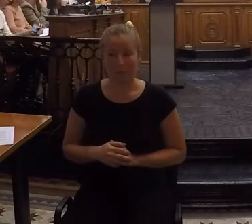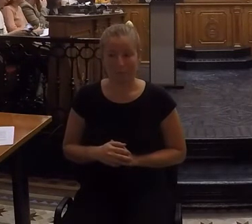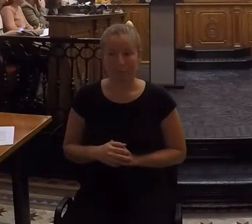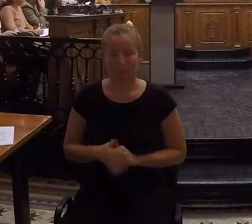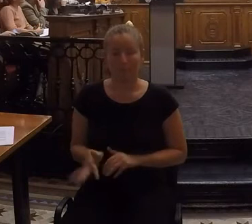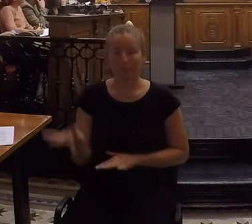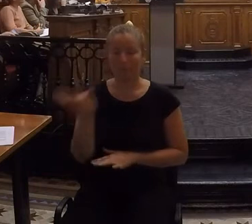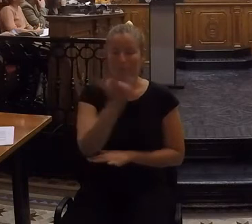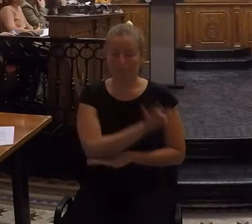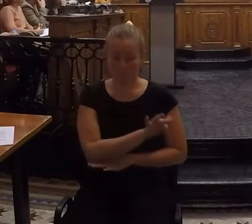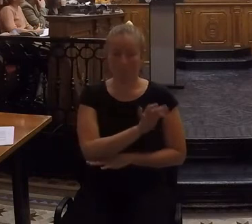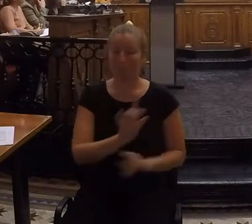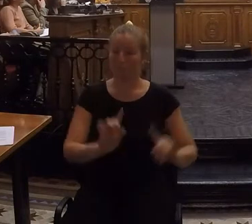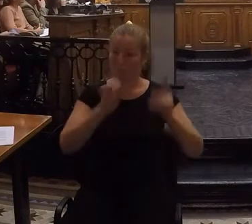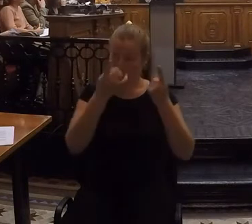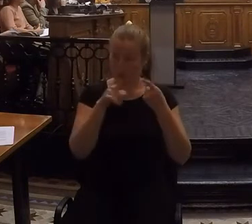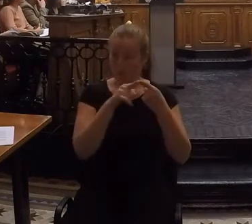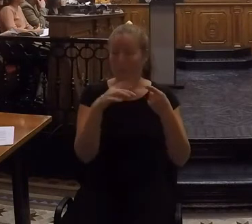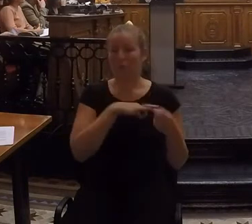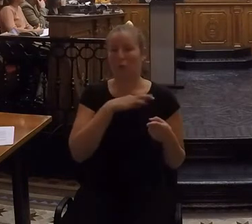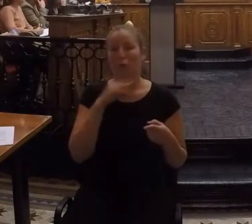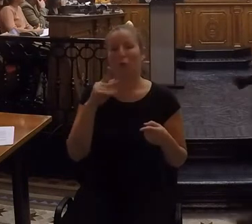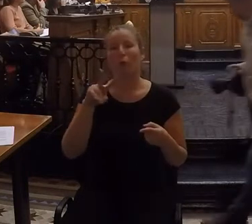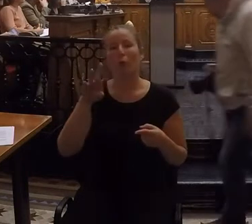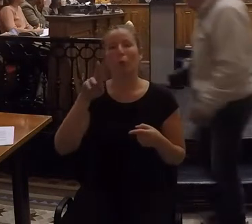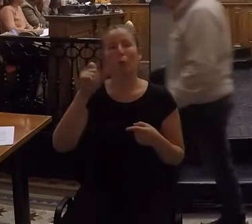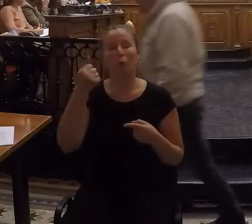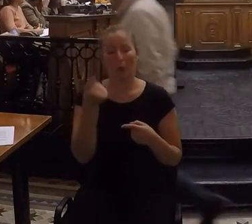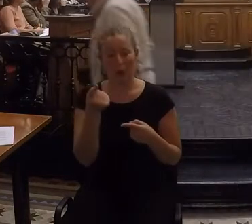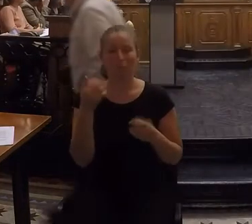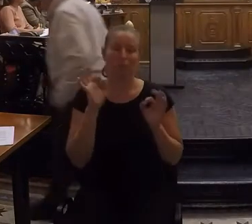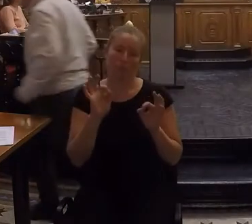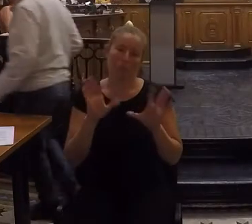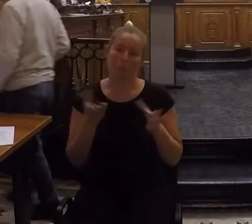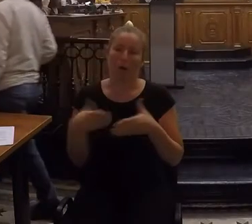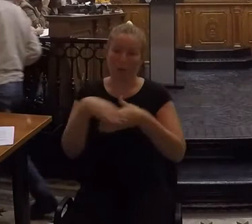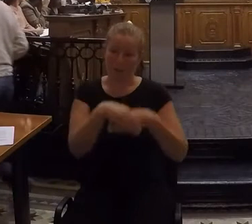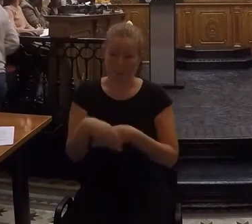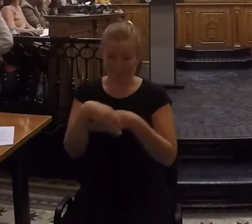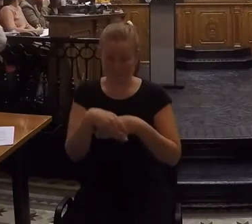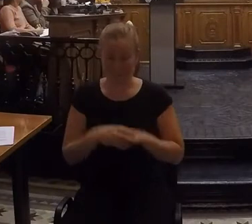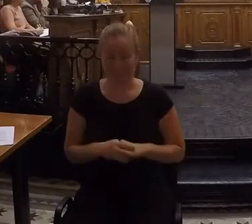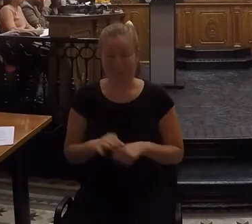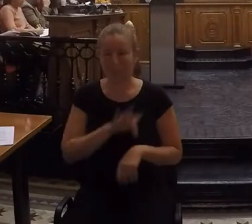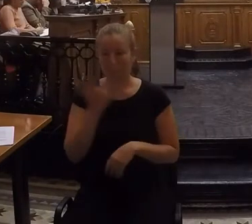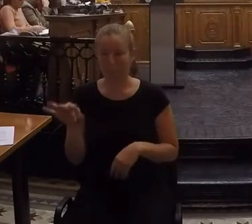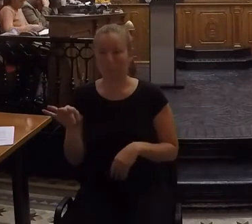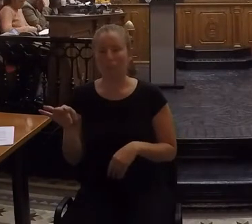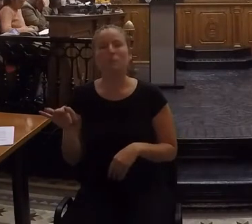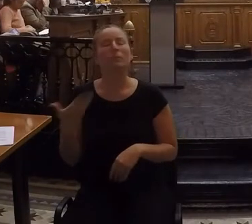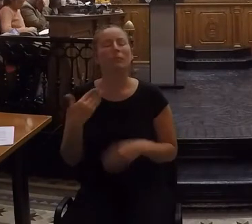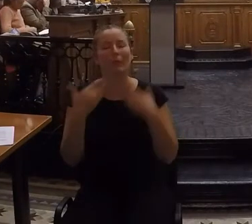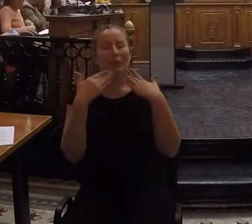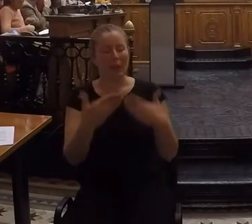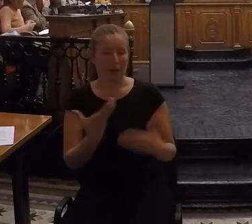Tiene la palabra, en primer lugar, el señor Durán, en representación del grupo Ilicitanos por Elche. Muchas gracias, señor alcalde.